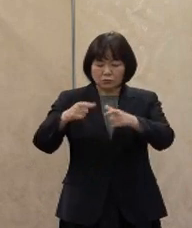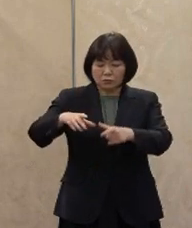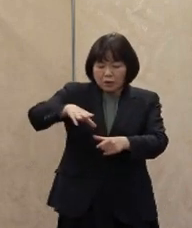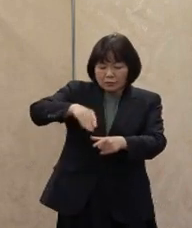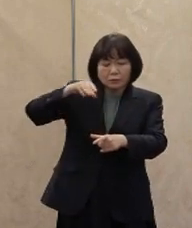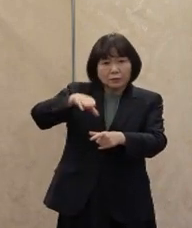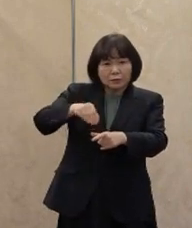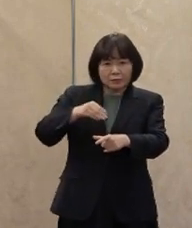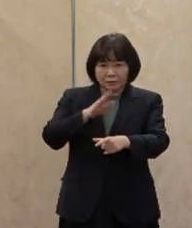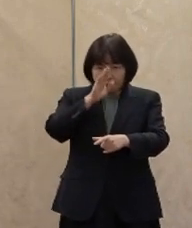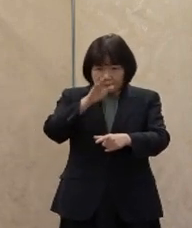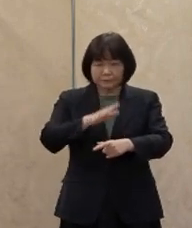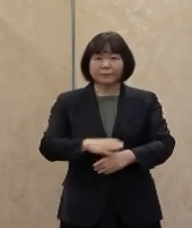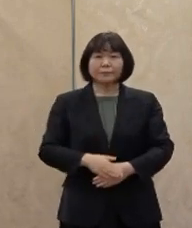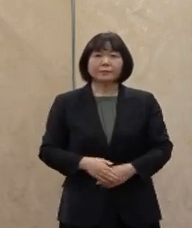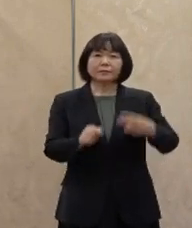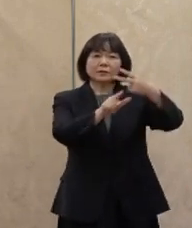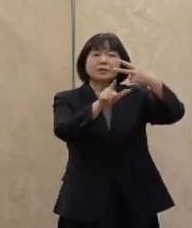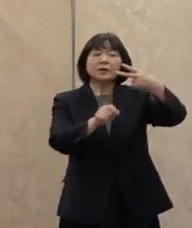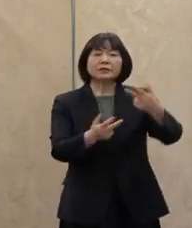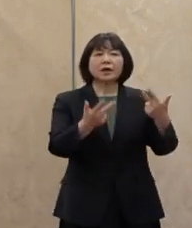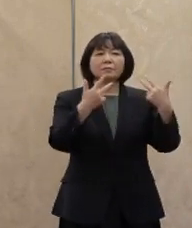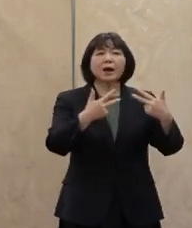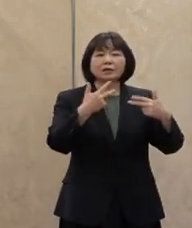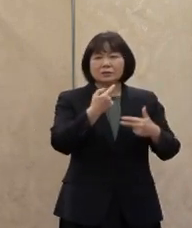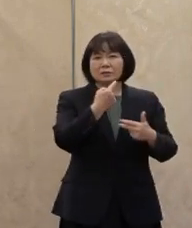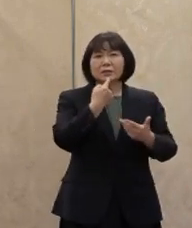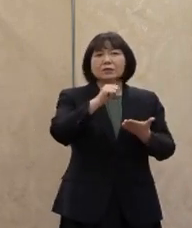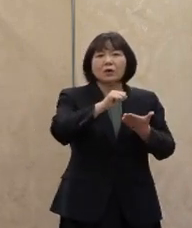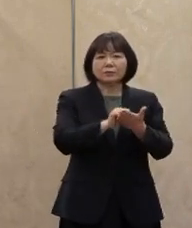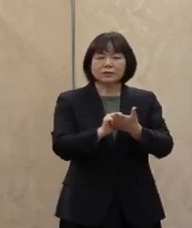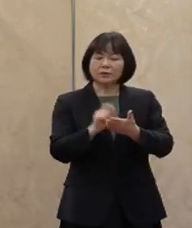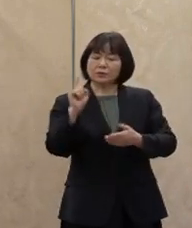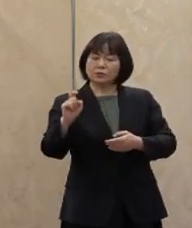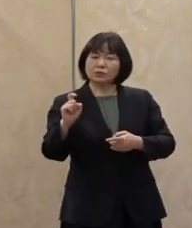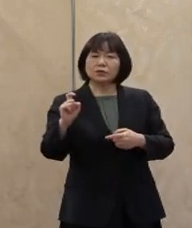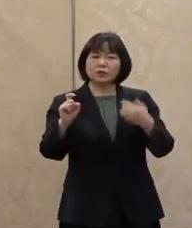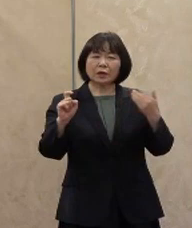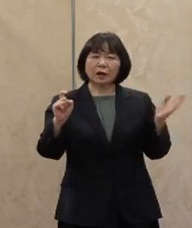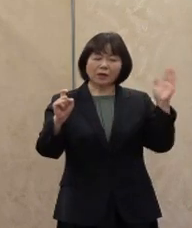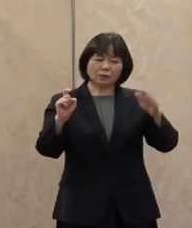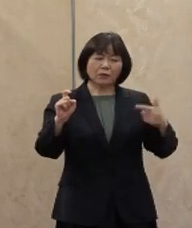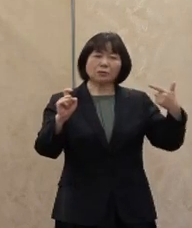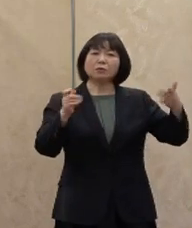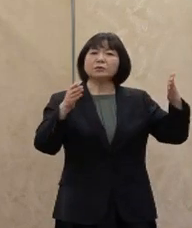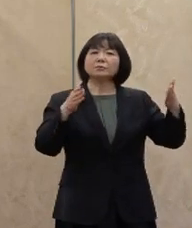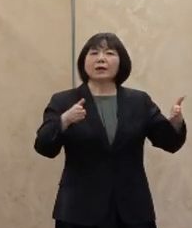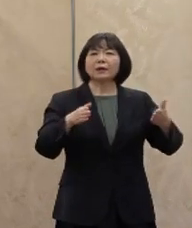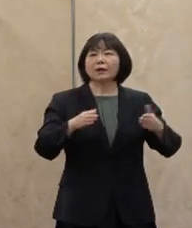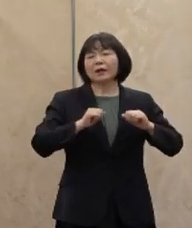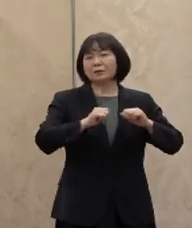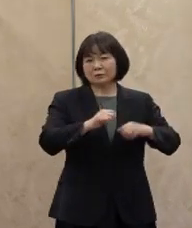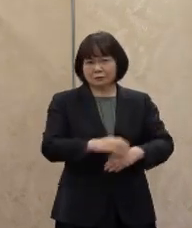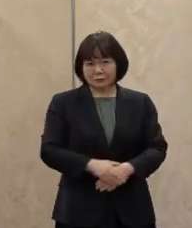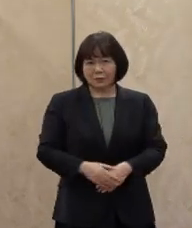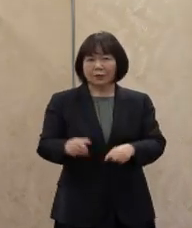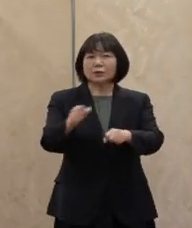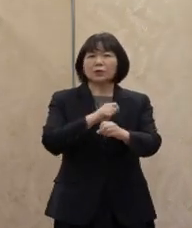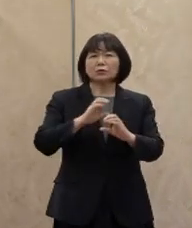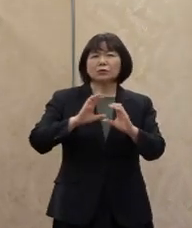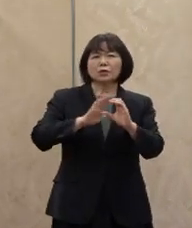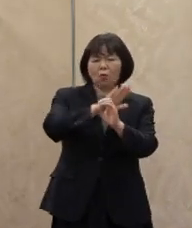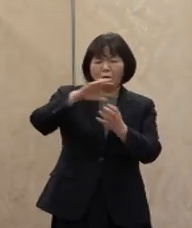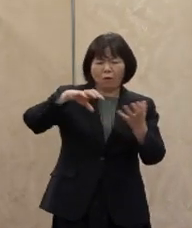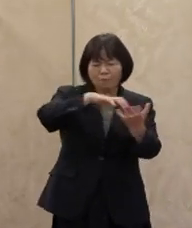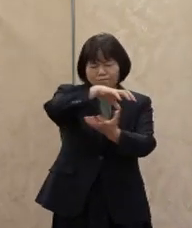けたらと思いますが、2月については毎週日曜日の10時から18時まで、実施をいたします。まあ、特にこのコロナ禍